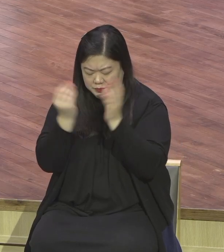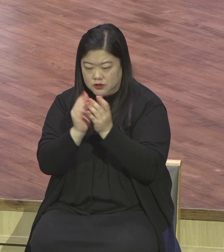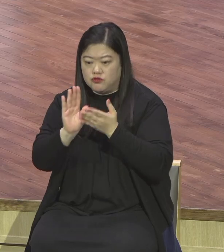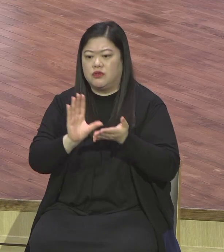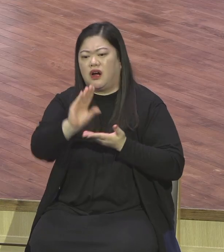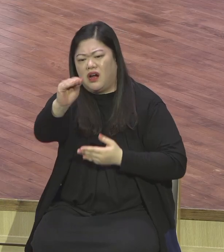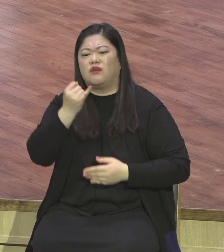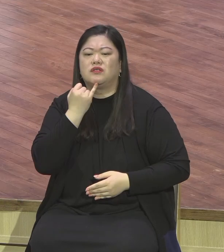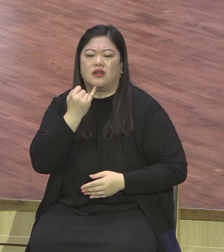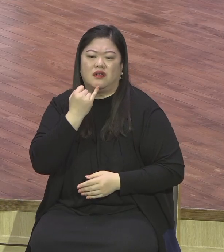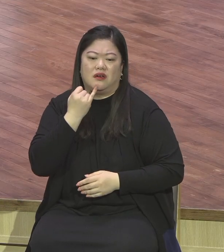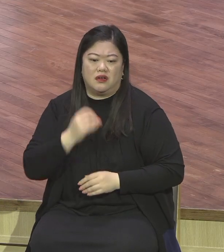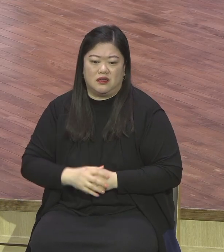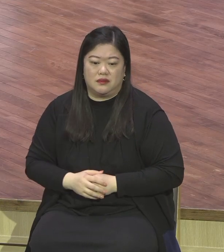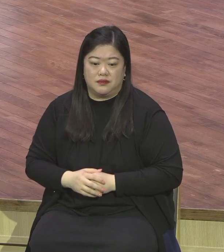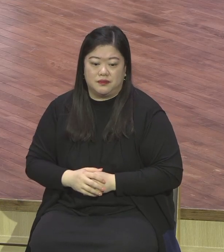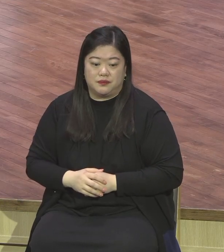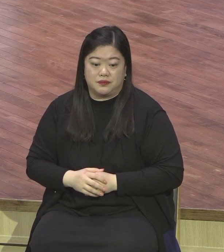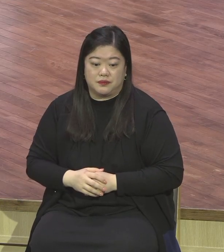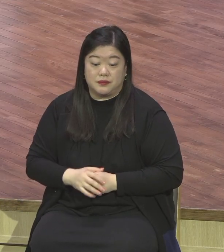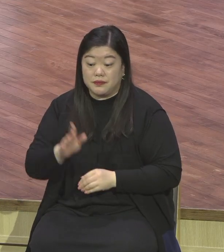잡혀가서 총리가 돼 있잖아요